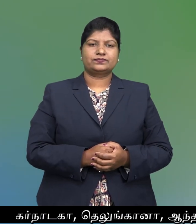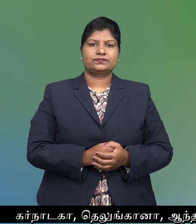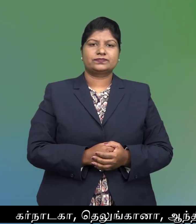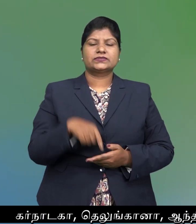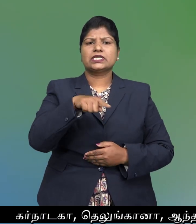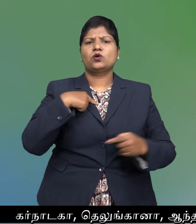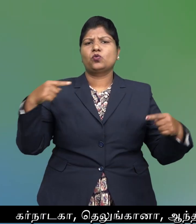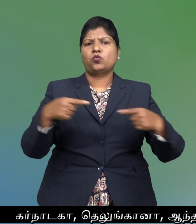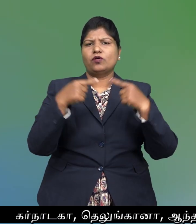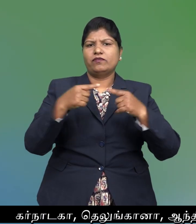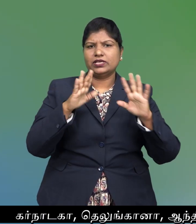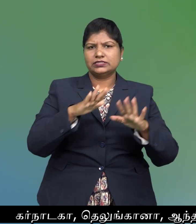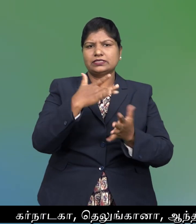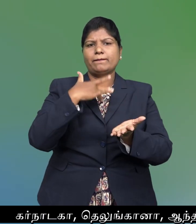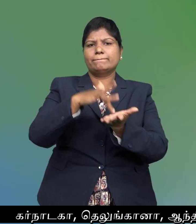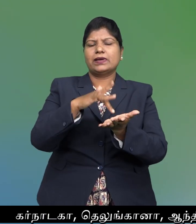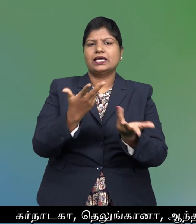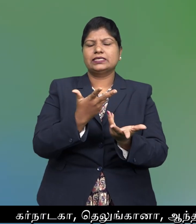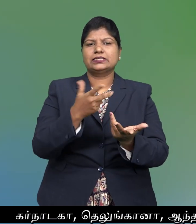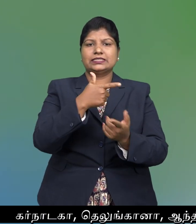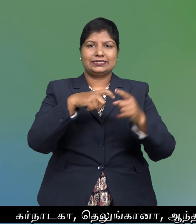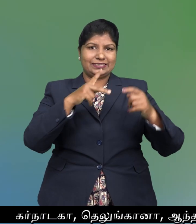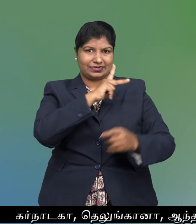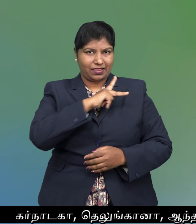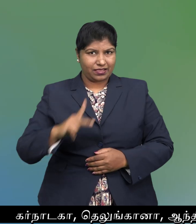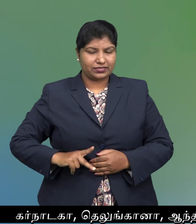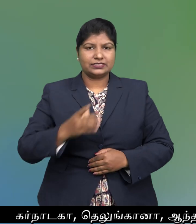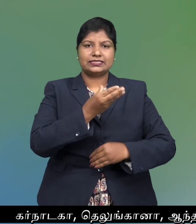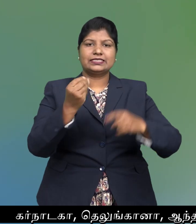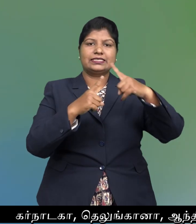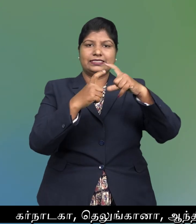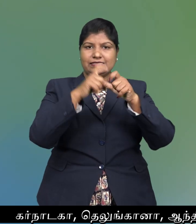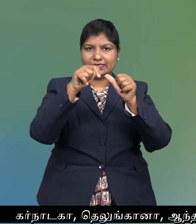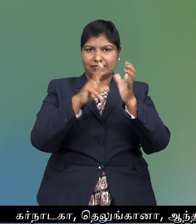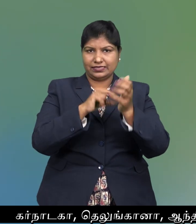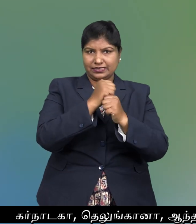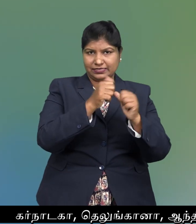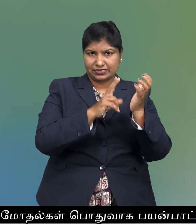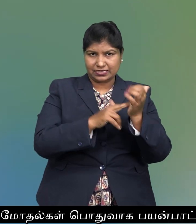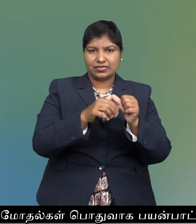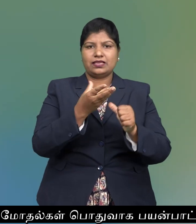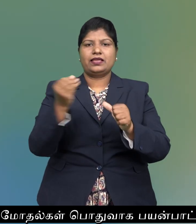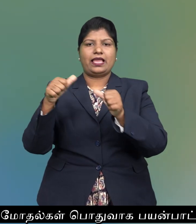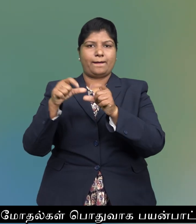கர்நாடகா, தெலுங்கானா, ஆந்திரா ஆகிய மாநிலங்களுக்கு இடையேயான மோதல்கள்